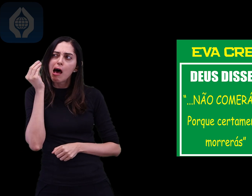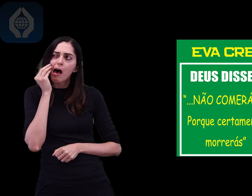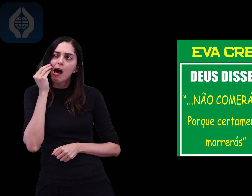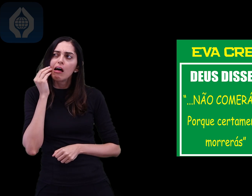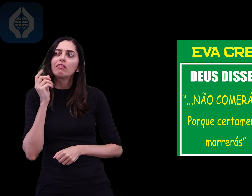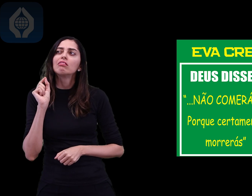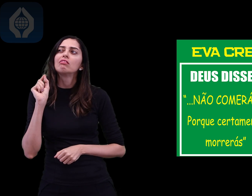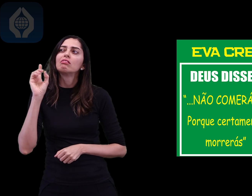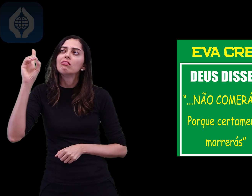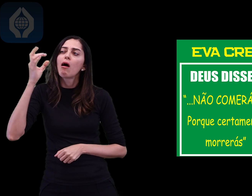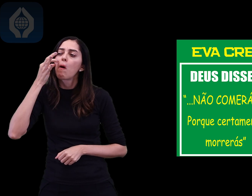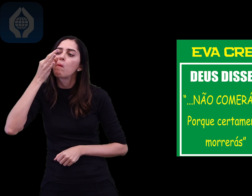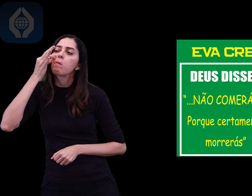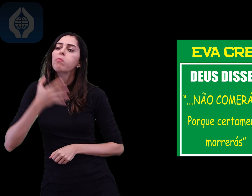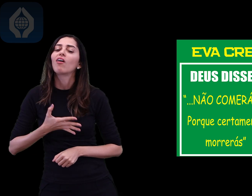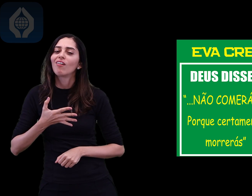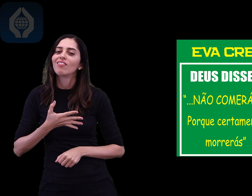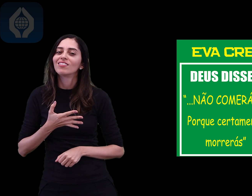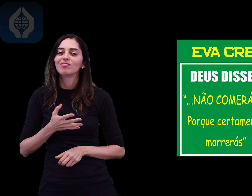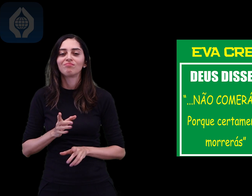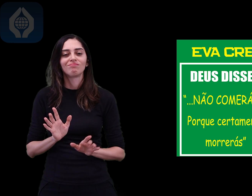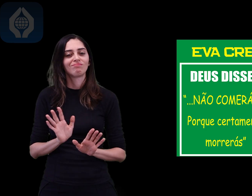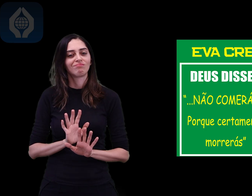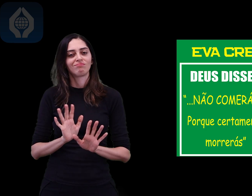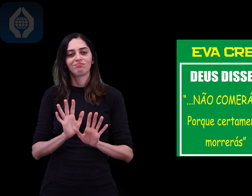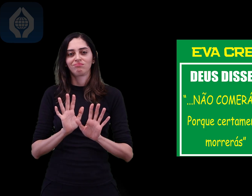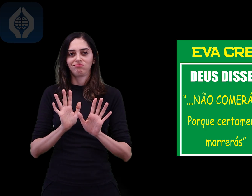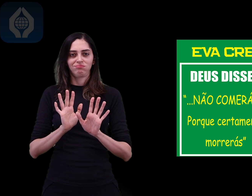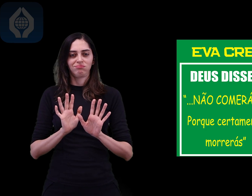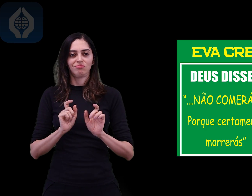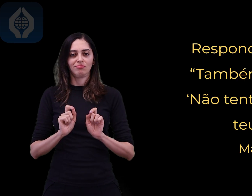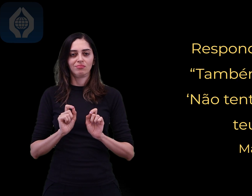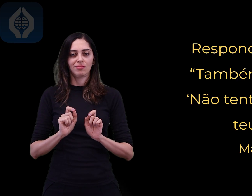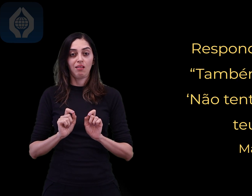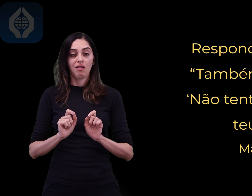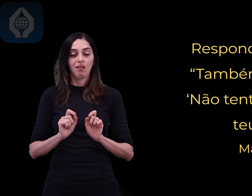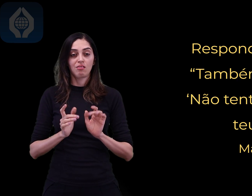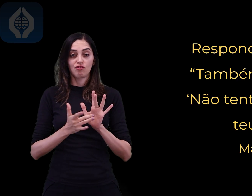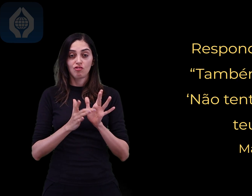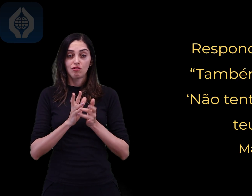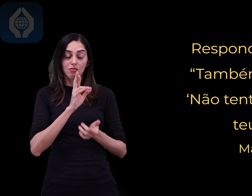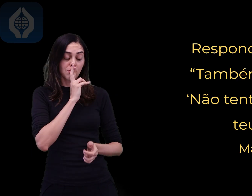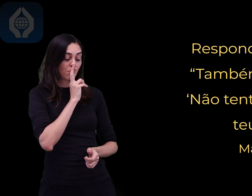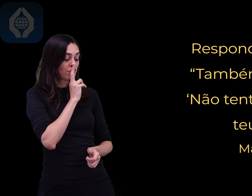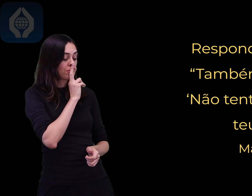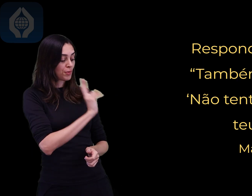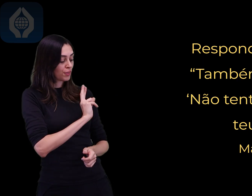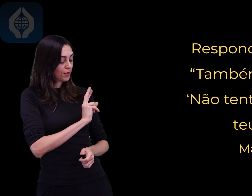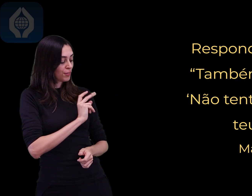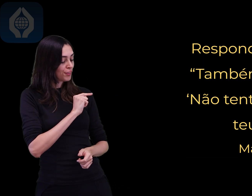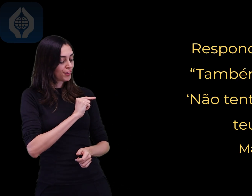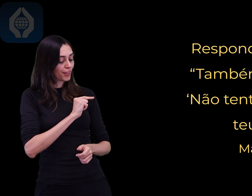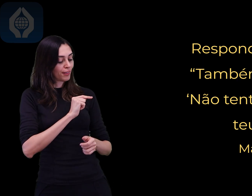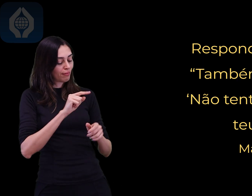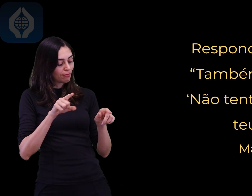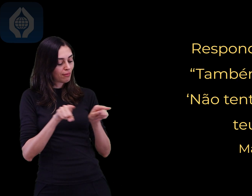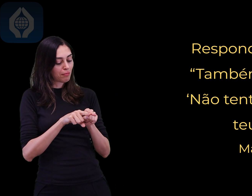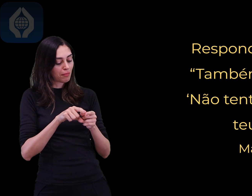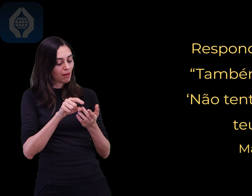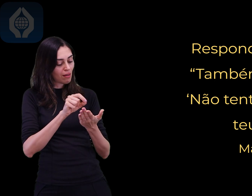pai para ver se cuidaria dele. Em Mateus 4:7 diz, respondeu-lhe Jesus, também